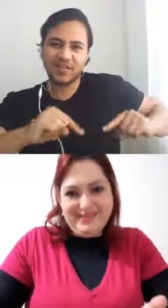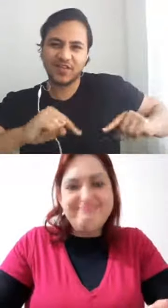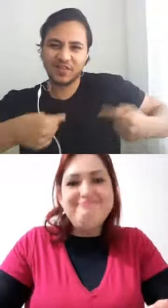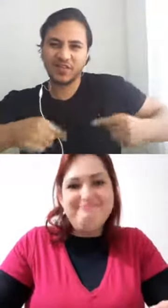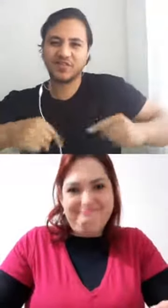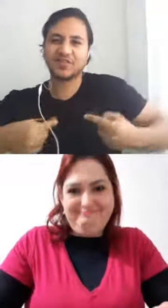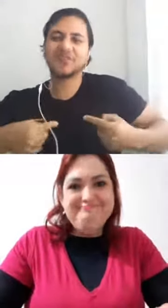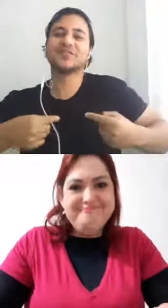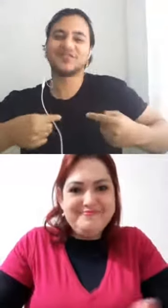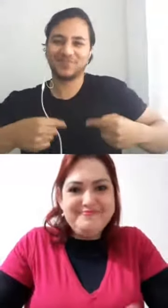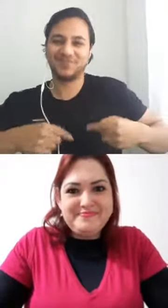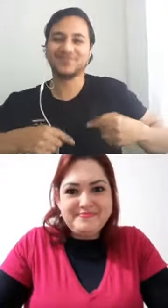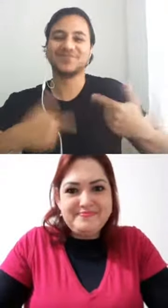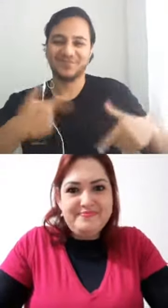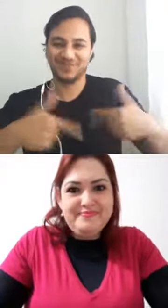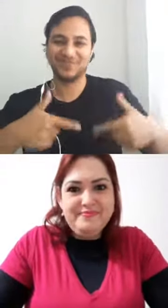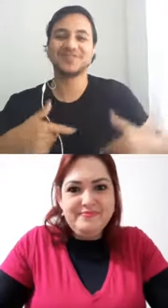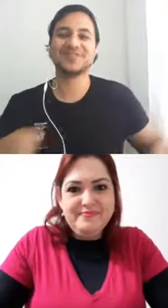vida.